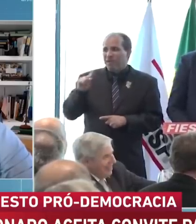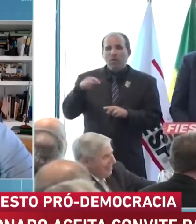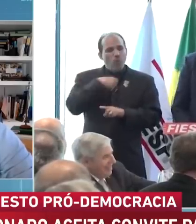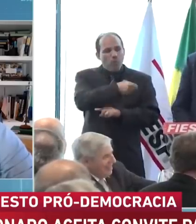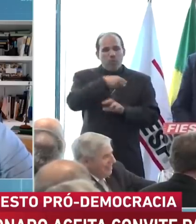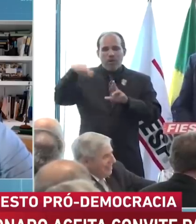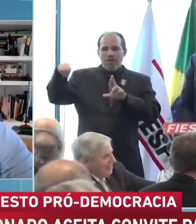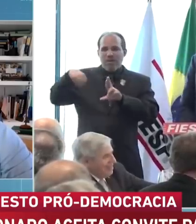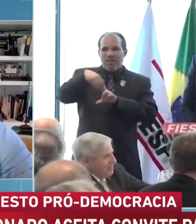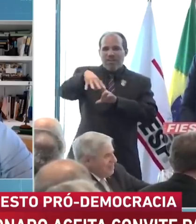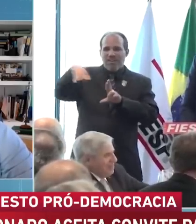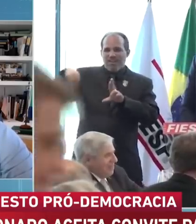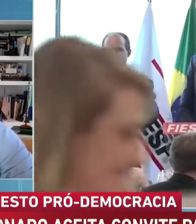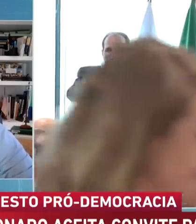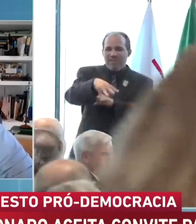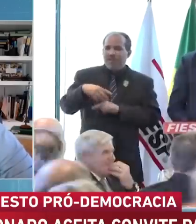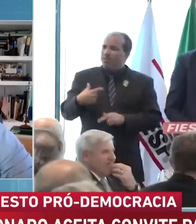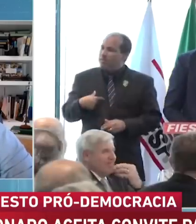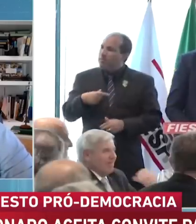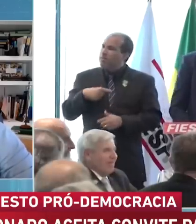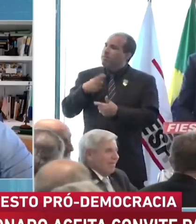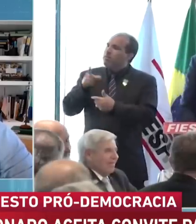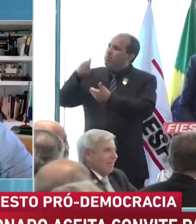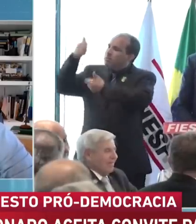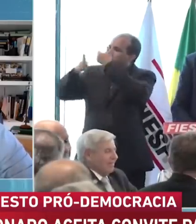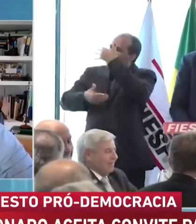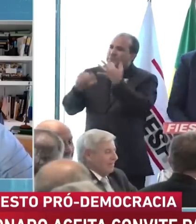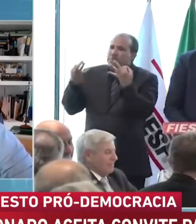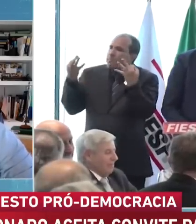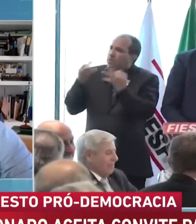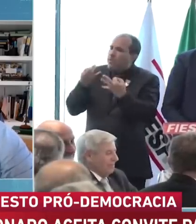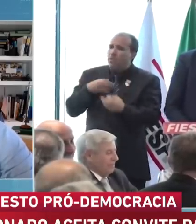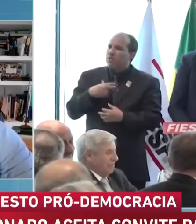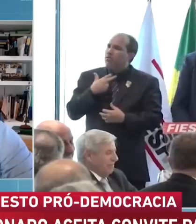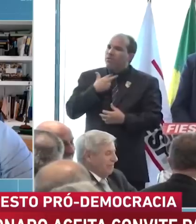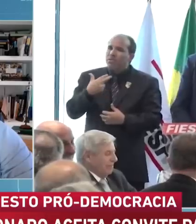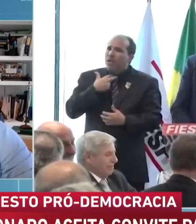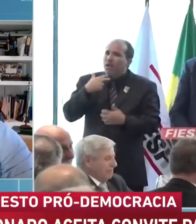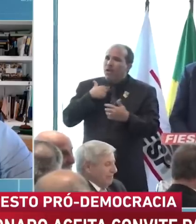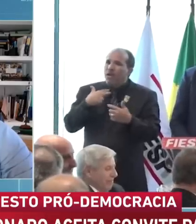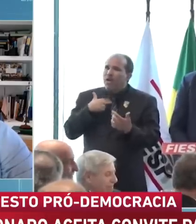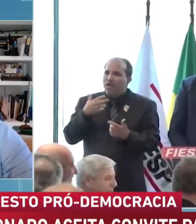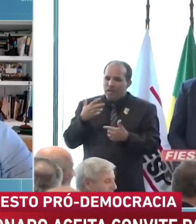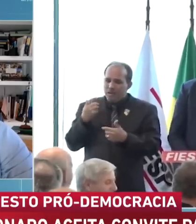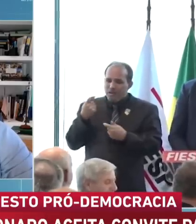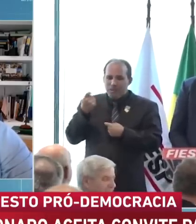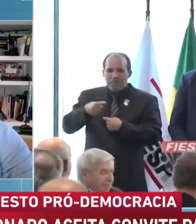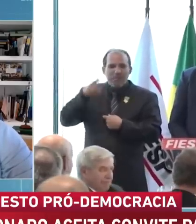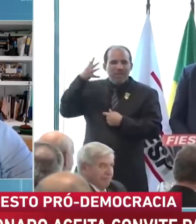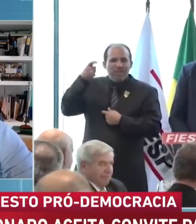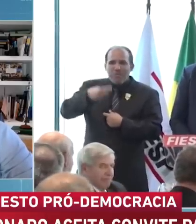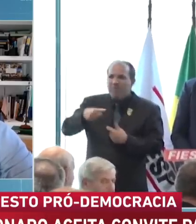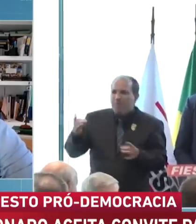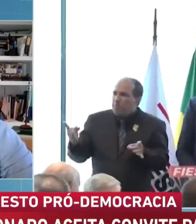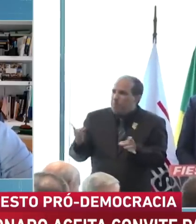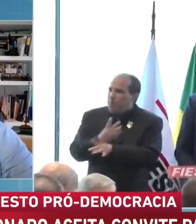os combustíveis. Daqui a pouco o STF vai criar o seu próprio parlamento. Isso é defesa das liberdades? Isso